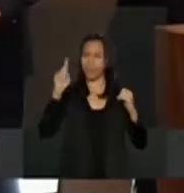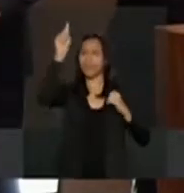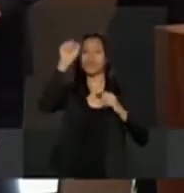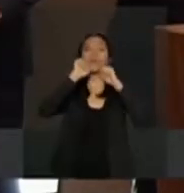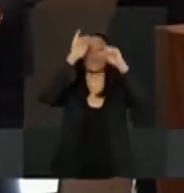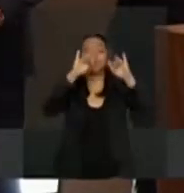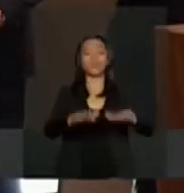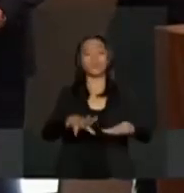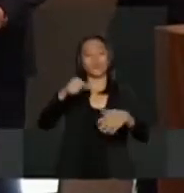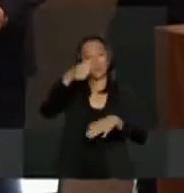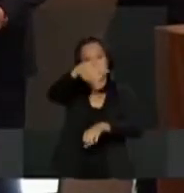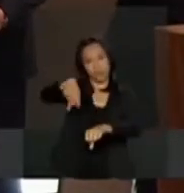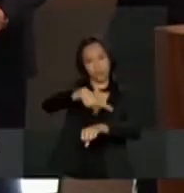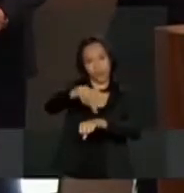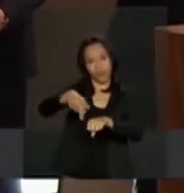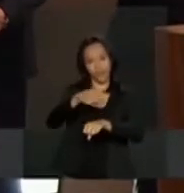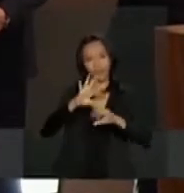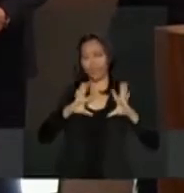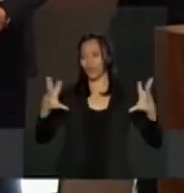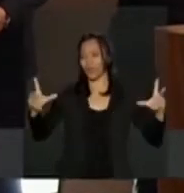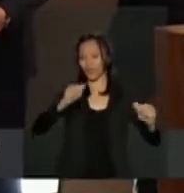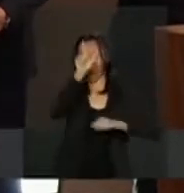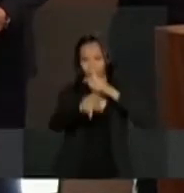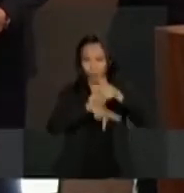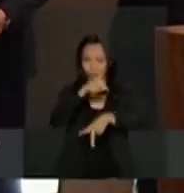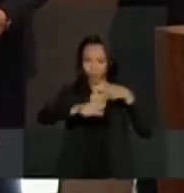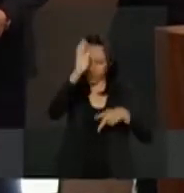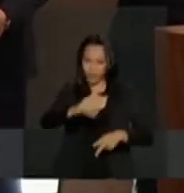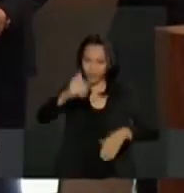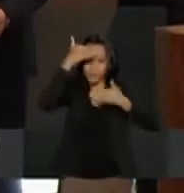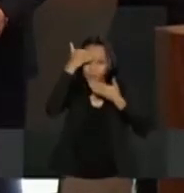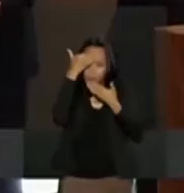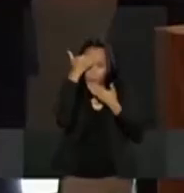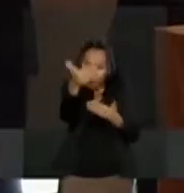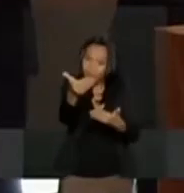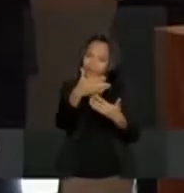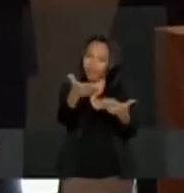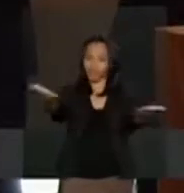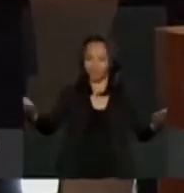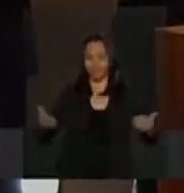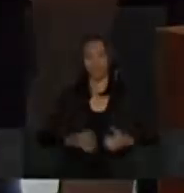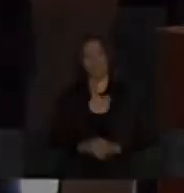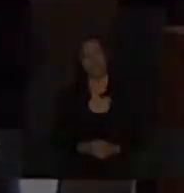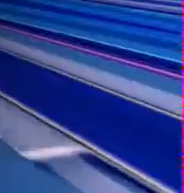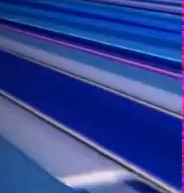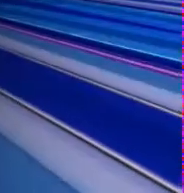Deus abençoe nosso país e a todos nós brasileiros. Meu muito obrigado a todos.